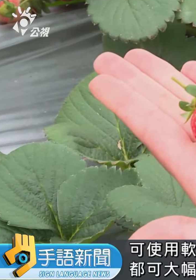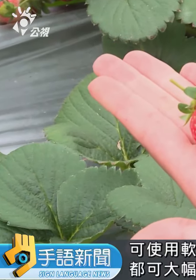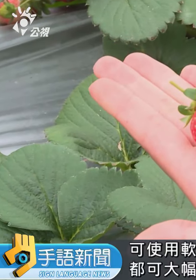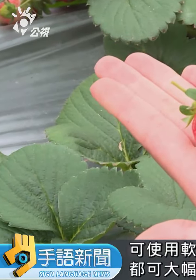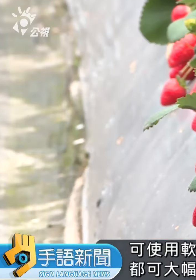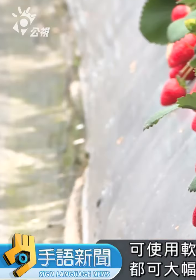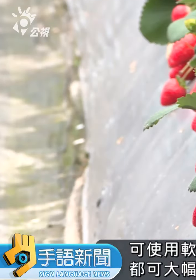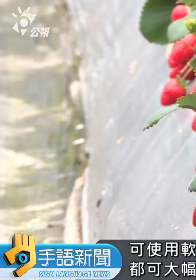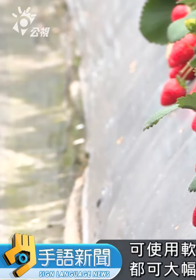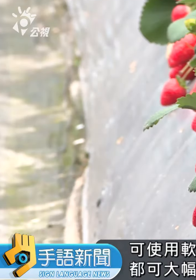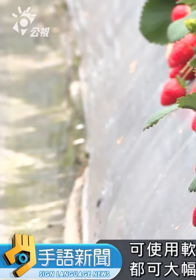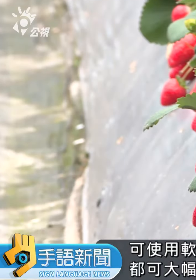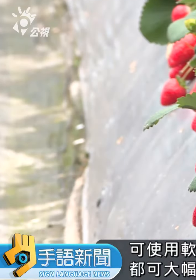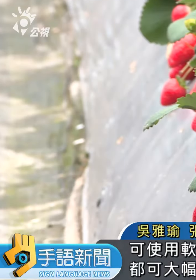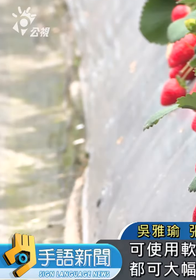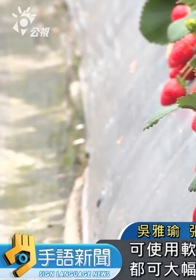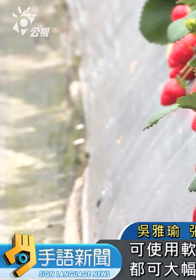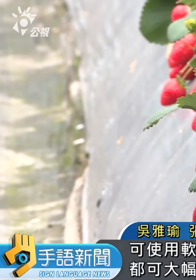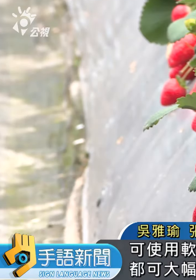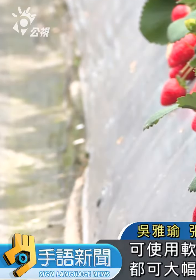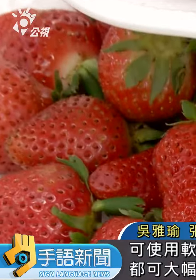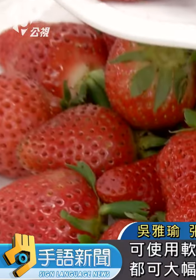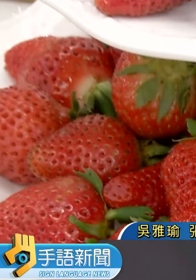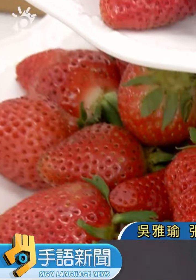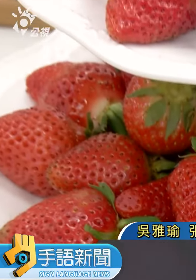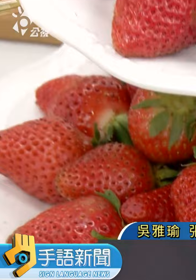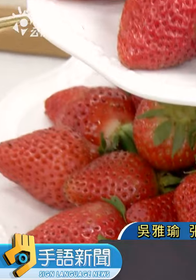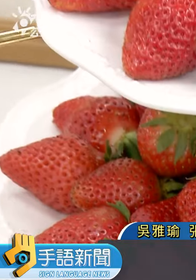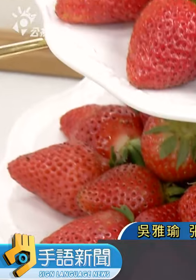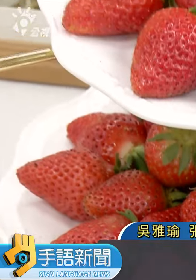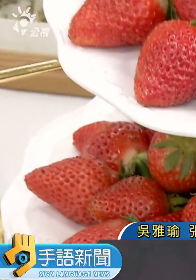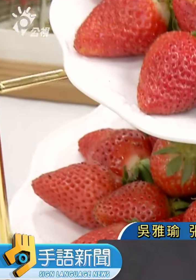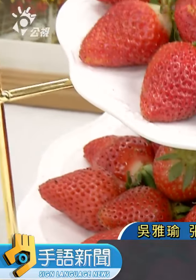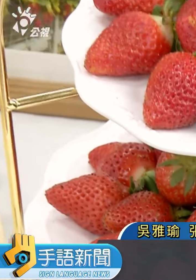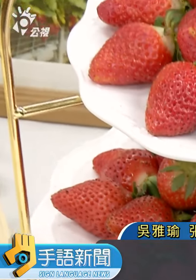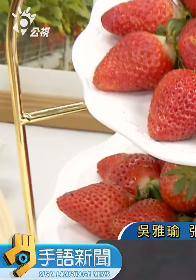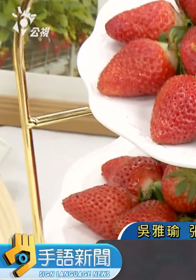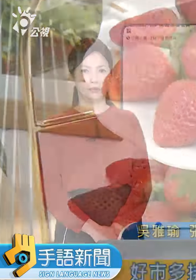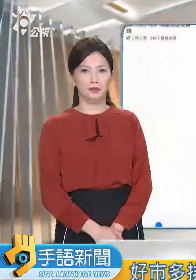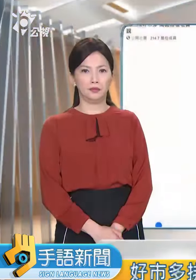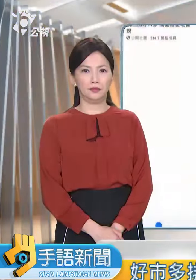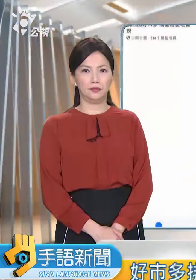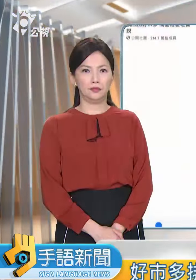轻轻的刷洗，都可以大幅降低农药的残留。记者吴友张国良推报道。